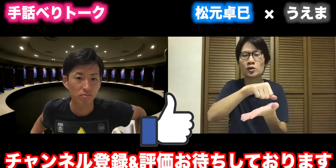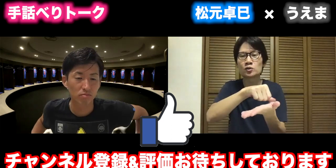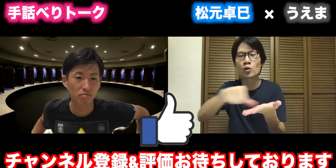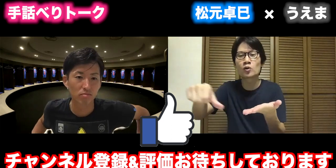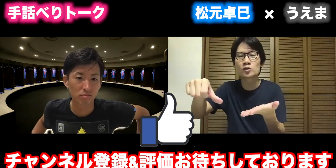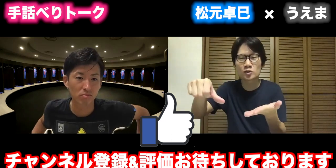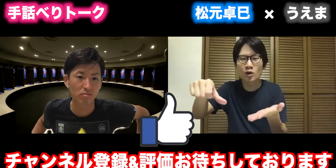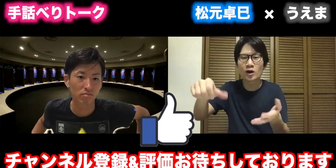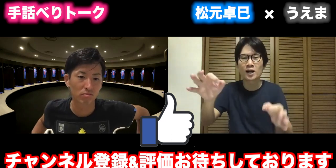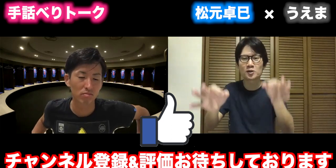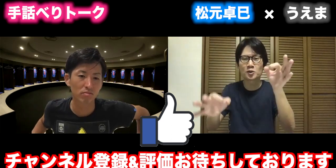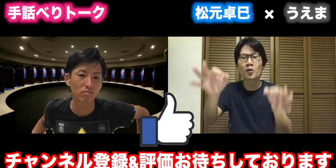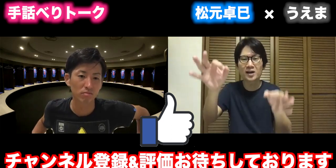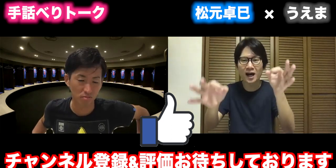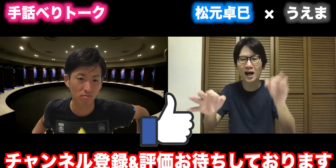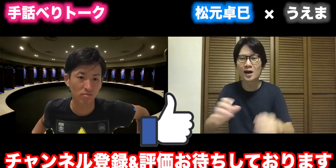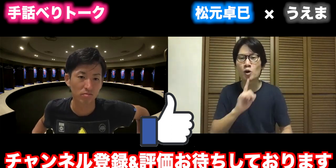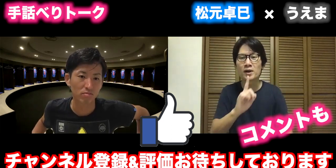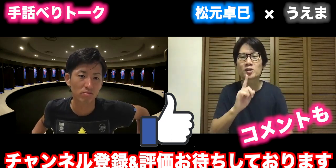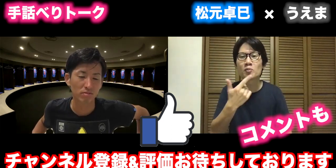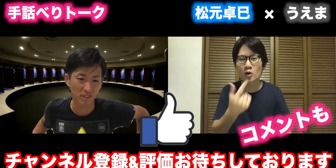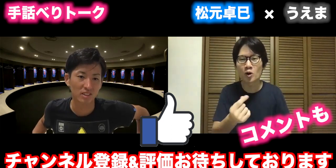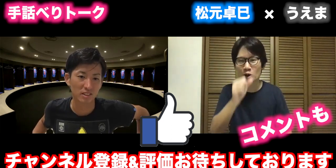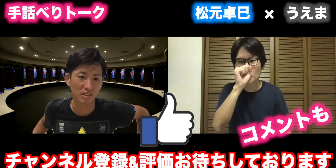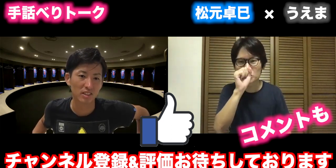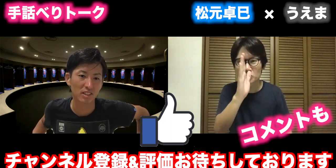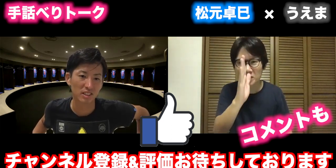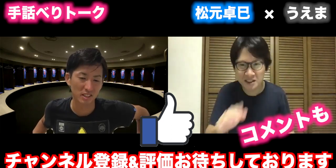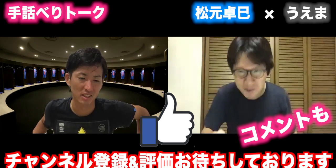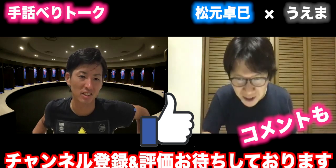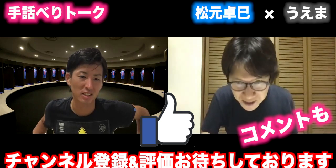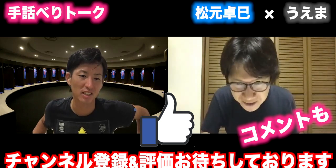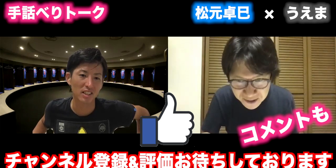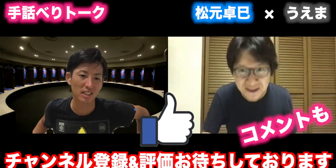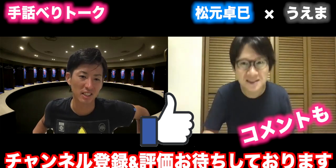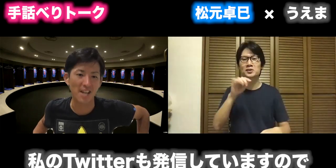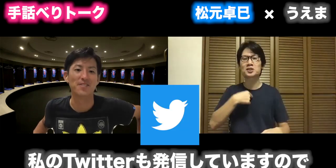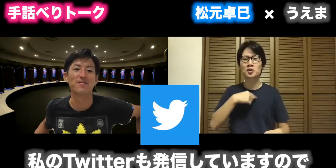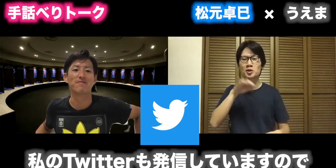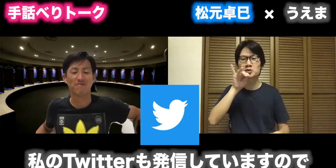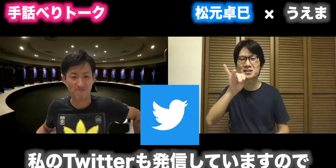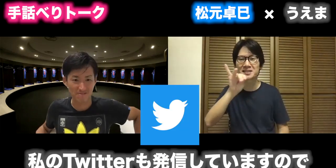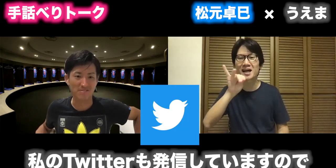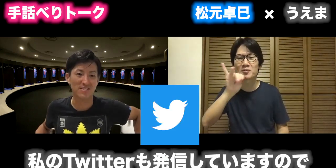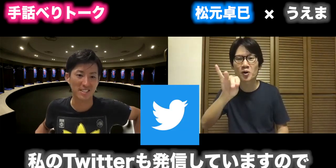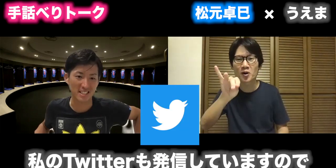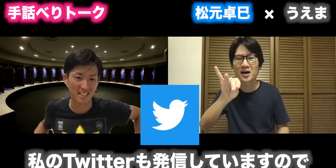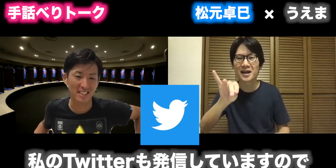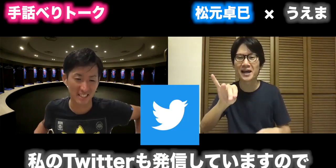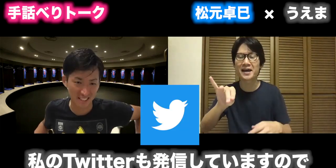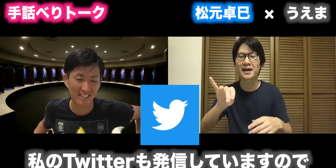登録と評価コメントもよろしくお願いしますおうち誰